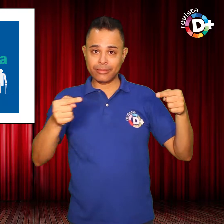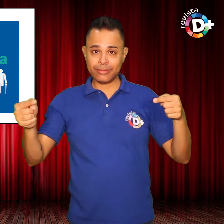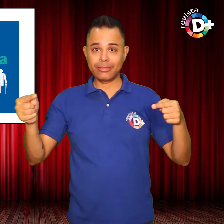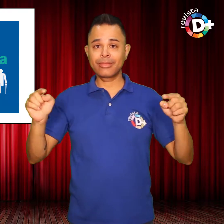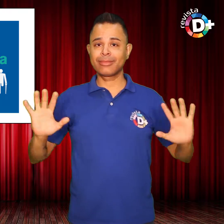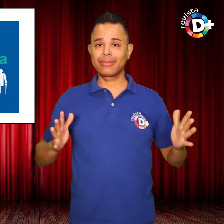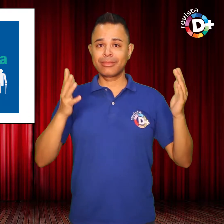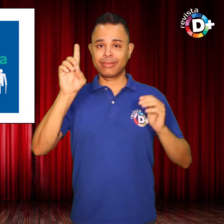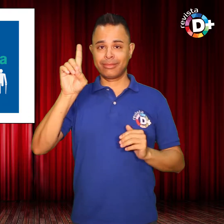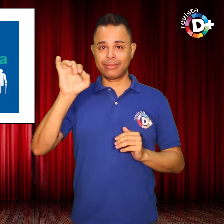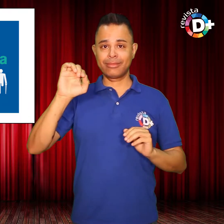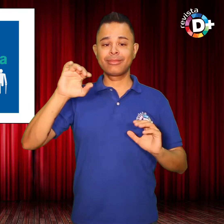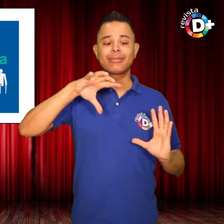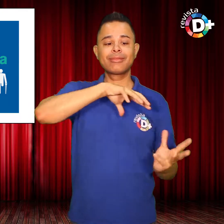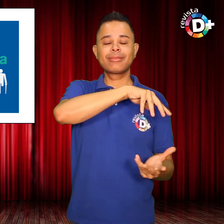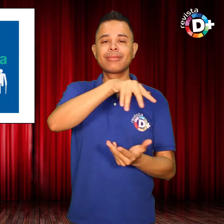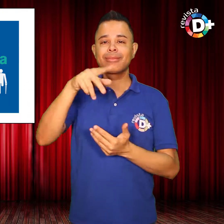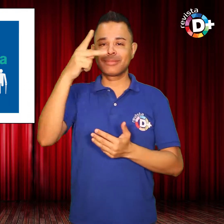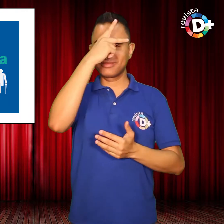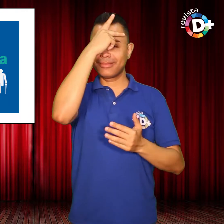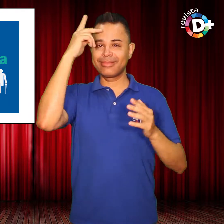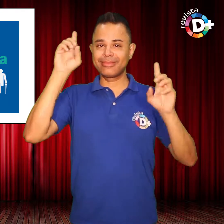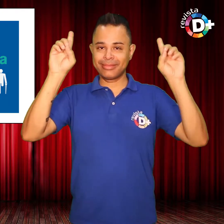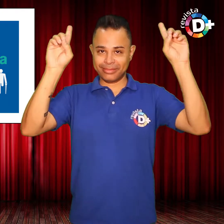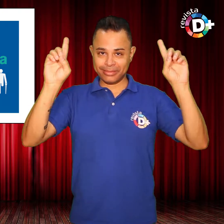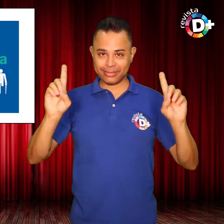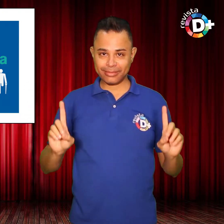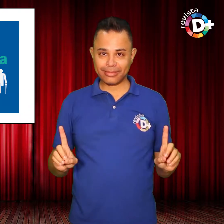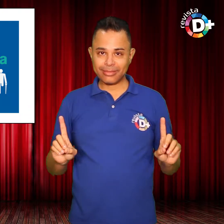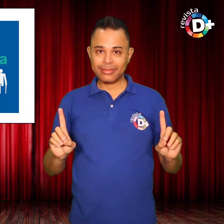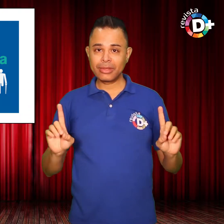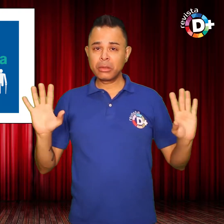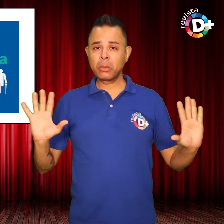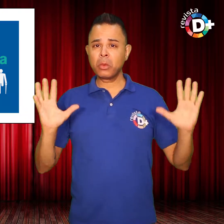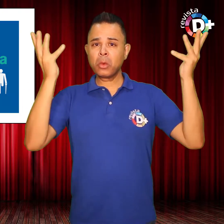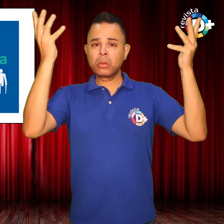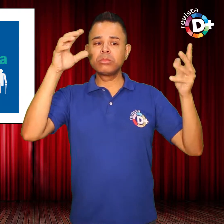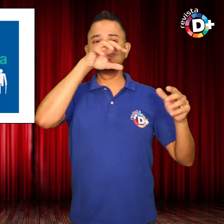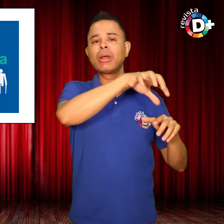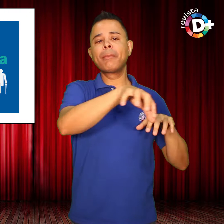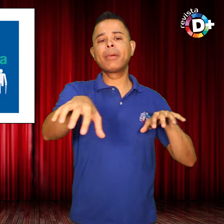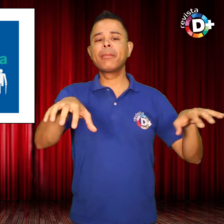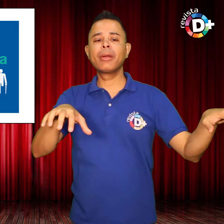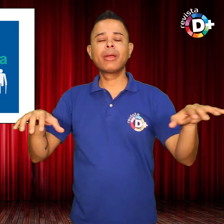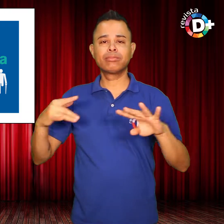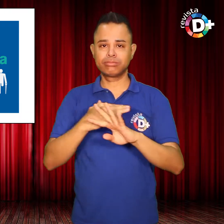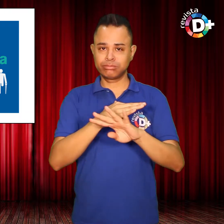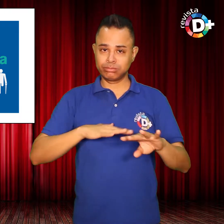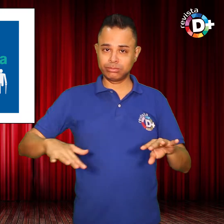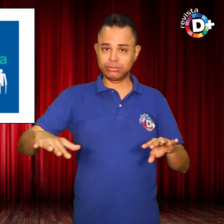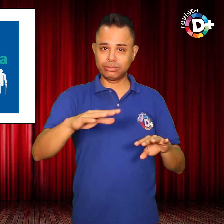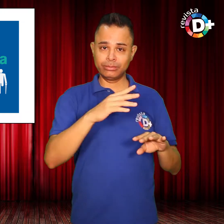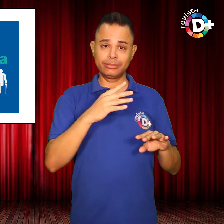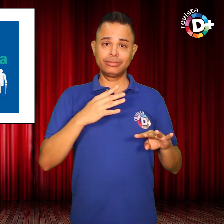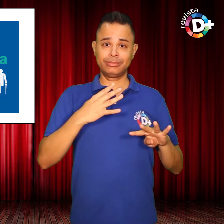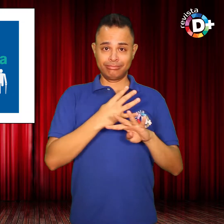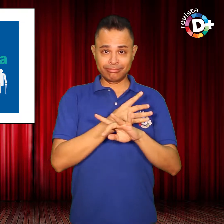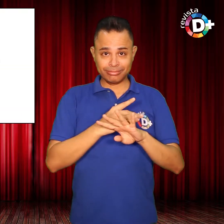é de comemoração ao dia internacional da pessoa com deficiência e os eventos não param na última